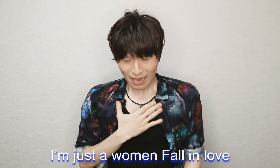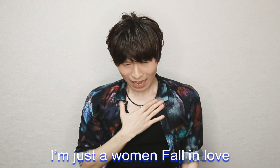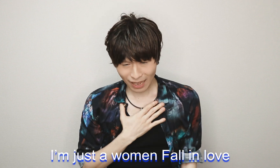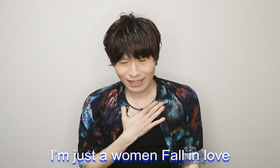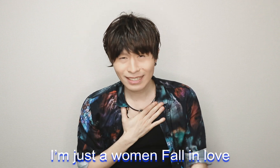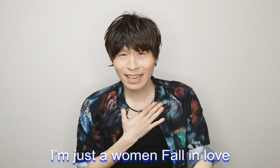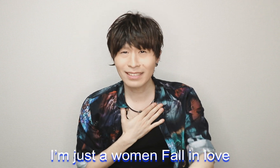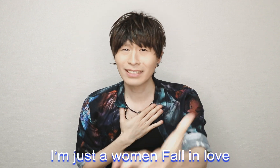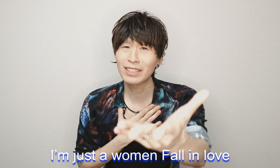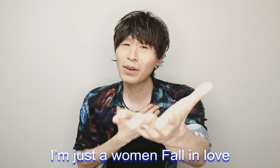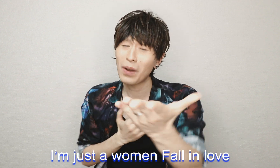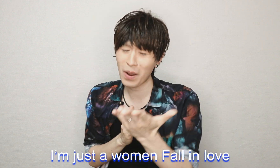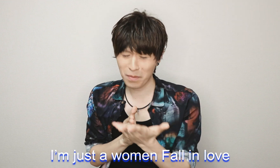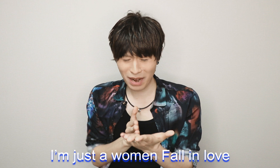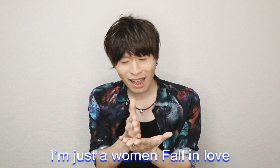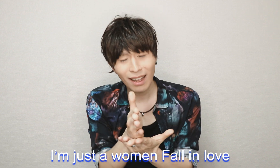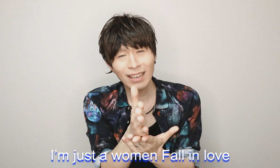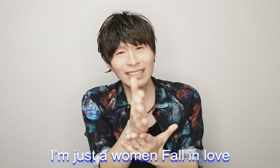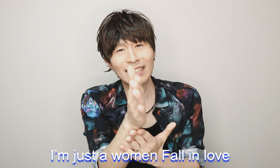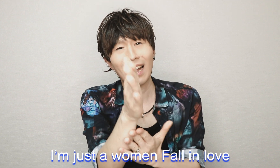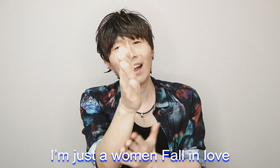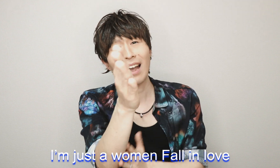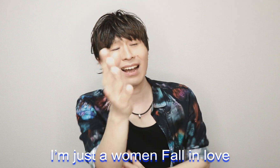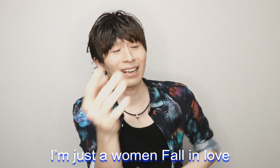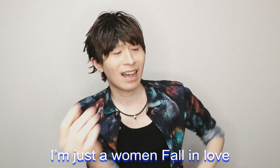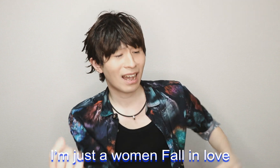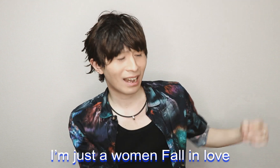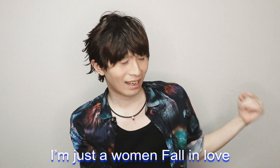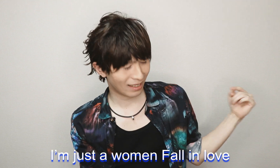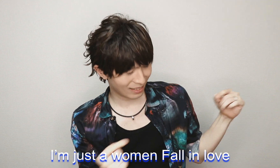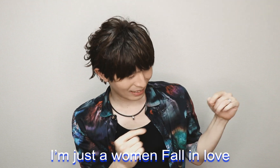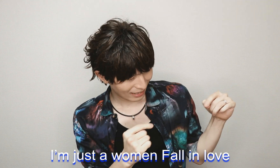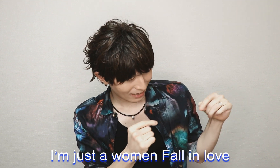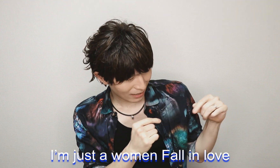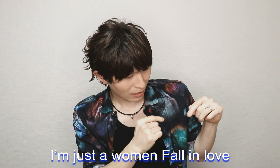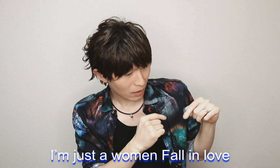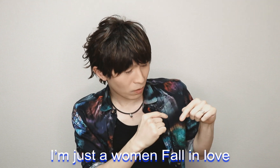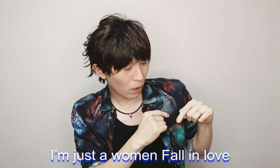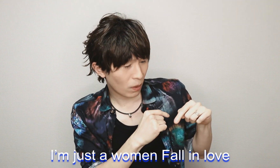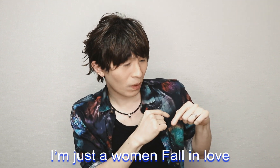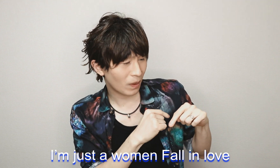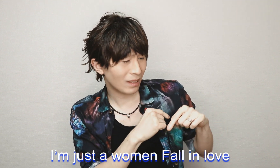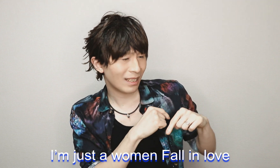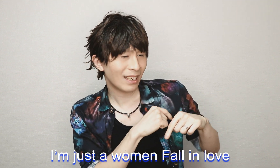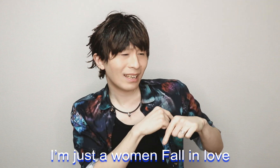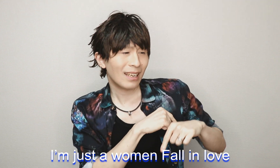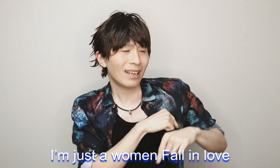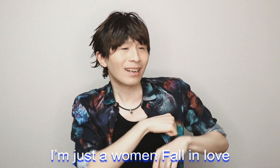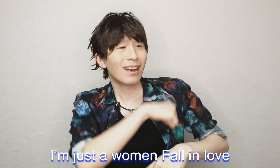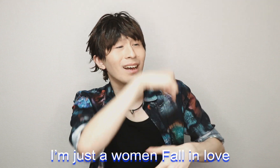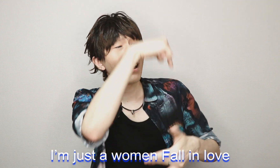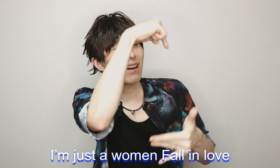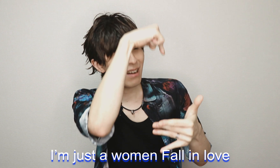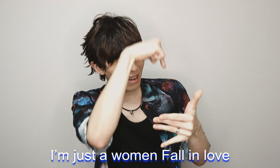love I just fall in love